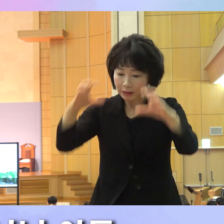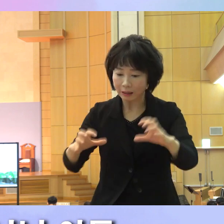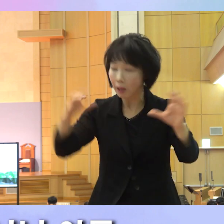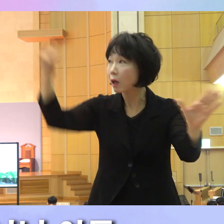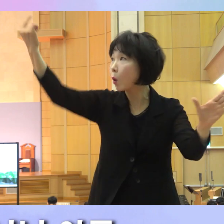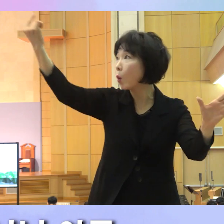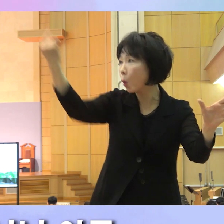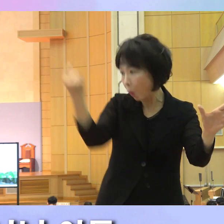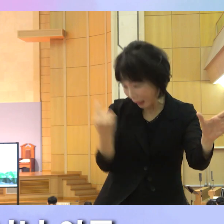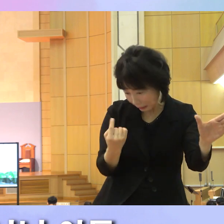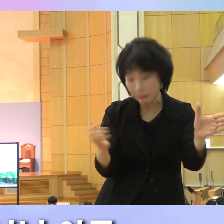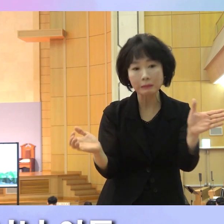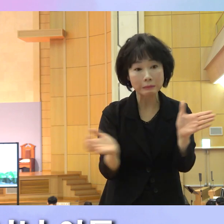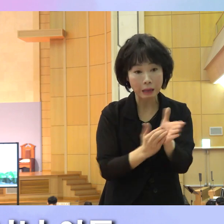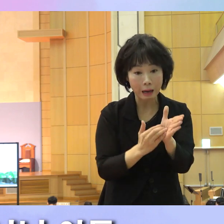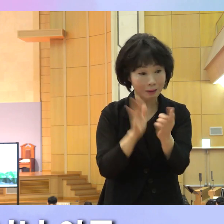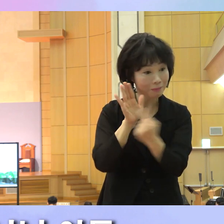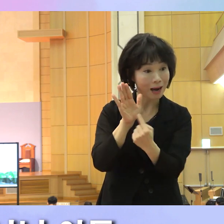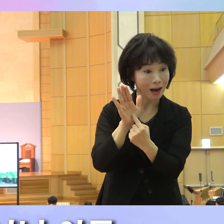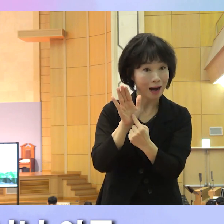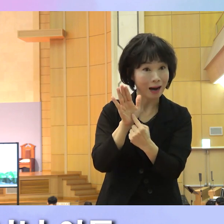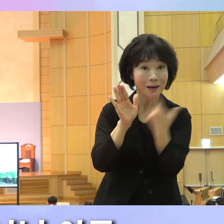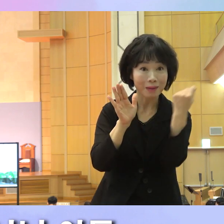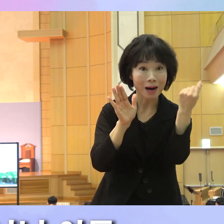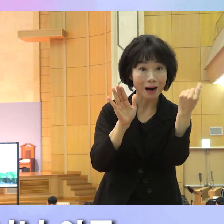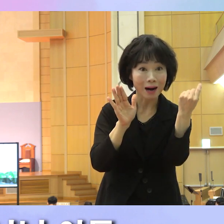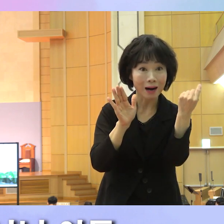땅에 보내셨다고 말씀을 하시니까